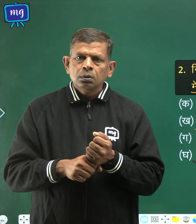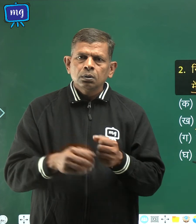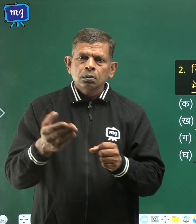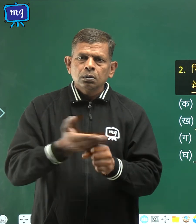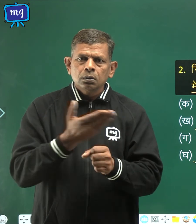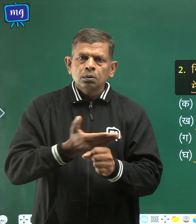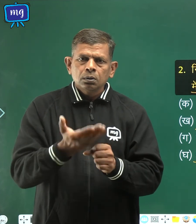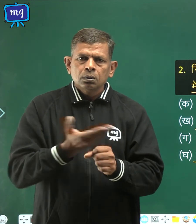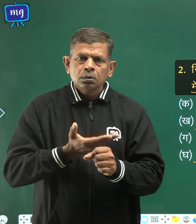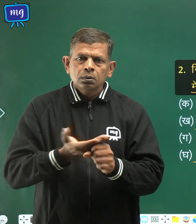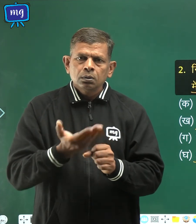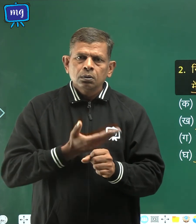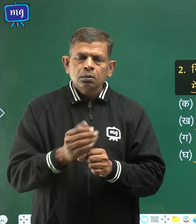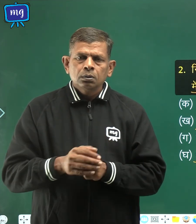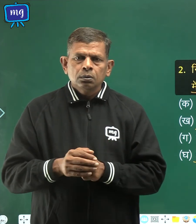थ्रेशिंग।